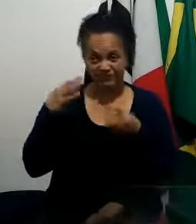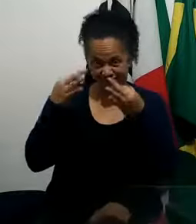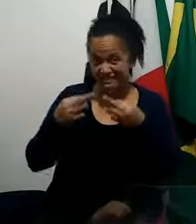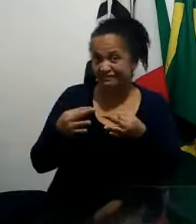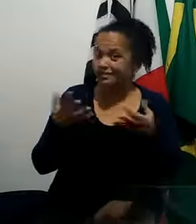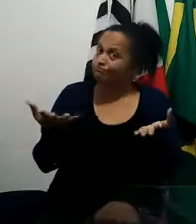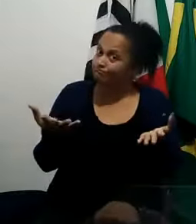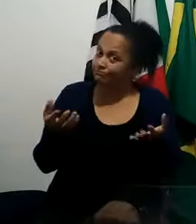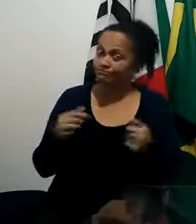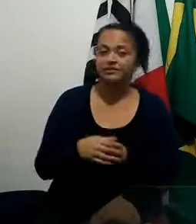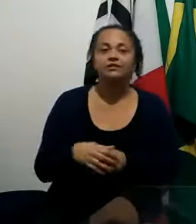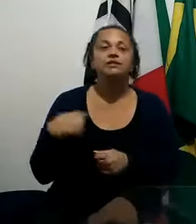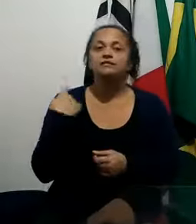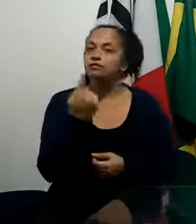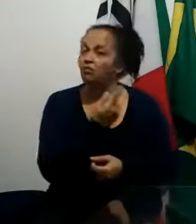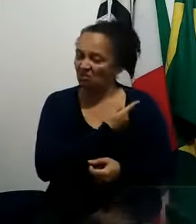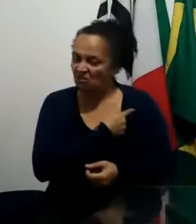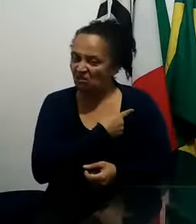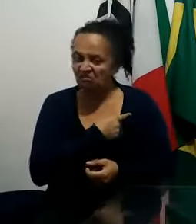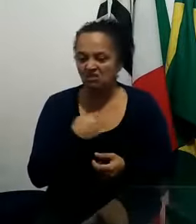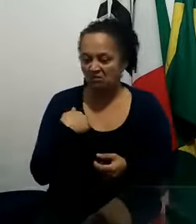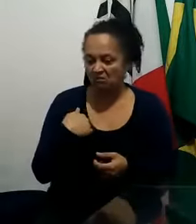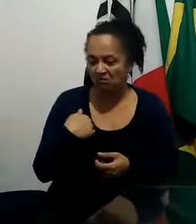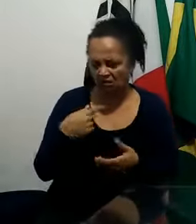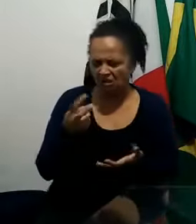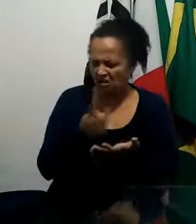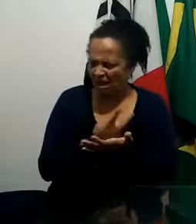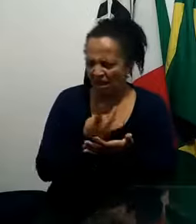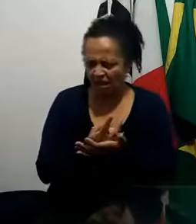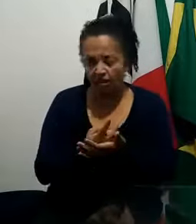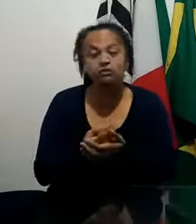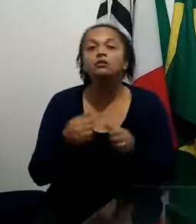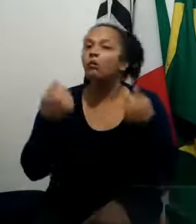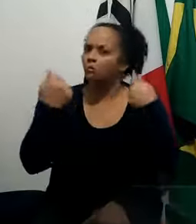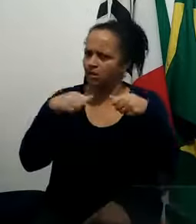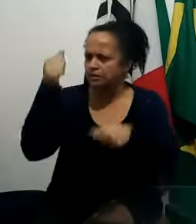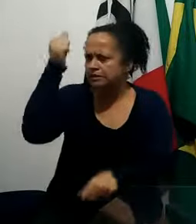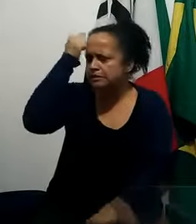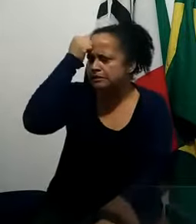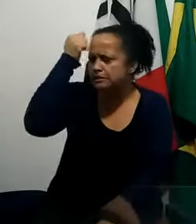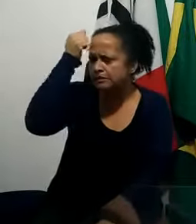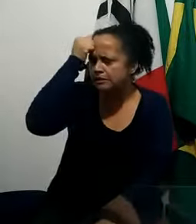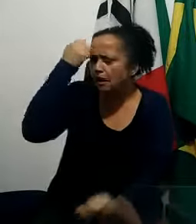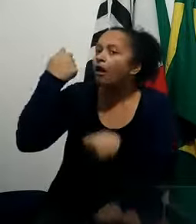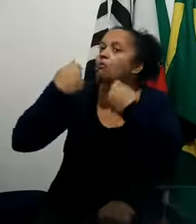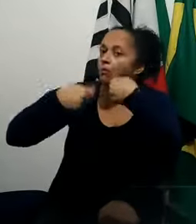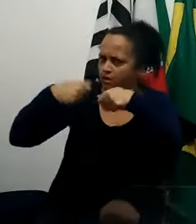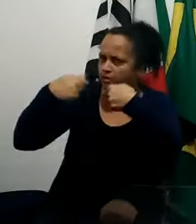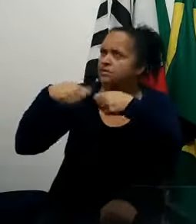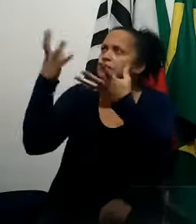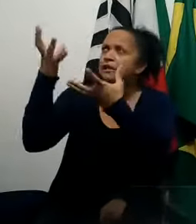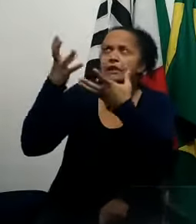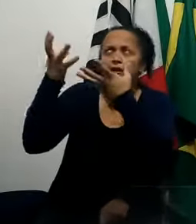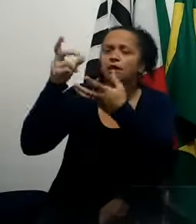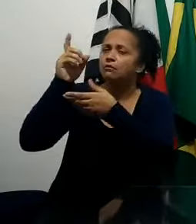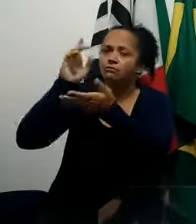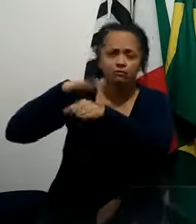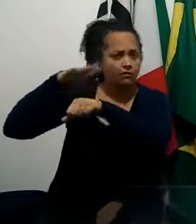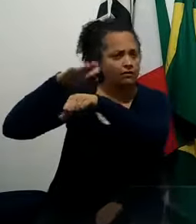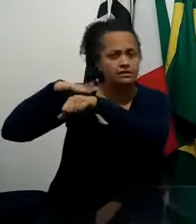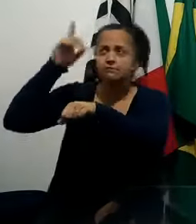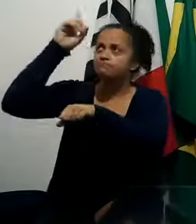Deus. Se nós não estamos, nos arrepender e começar a buscar o Senhor, buscar um avivamento